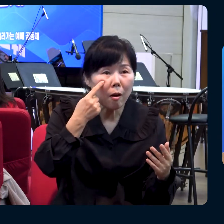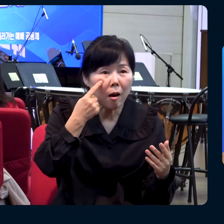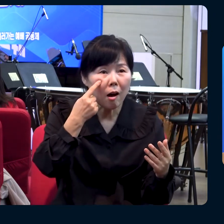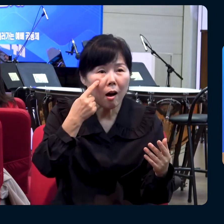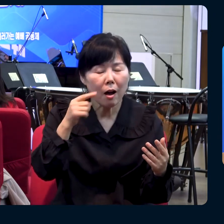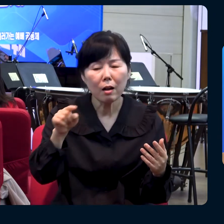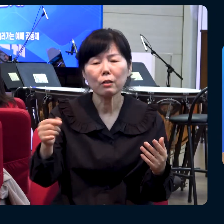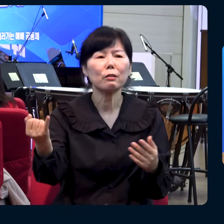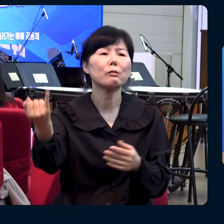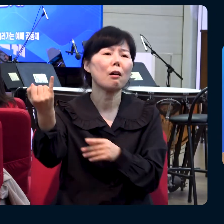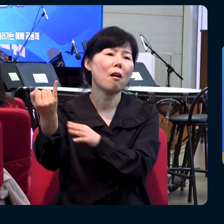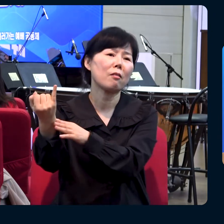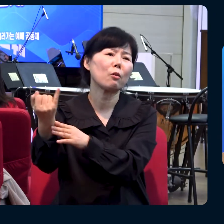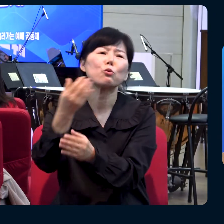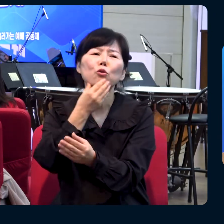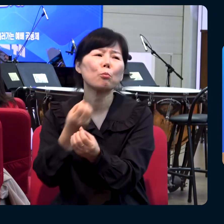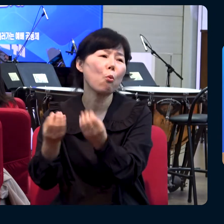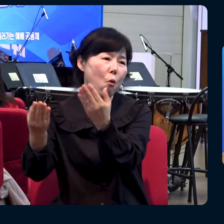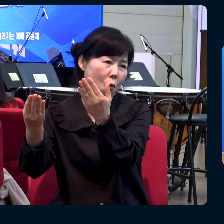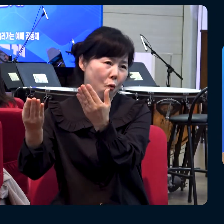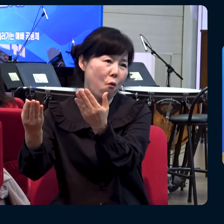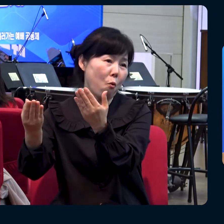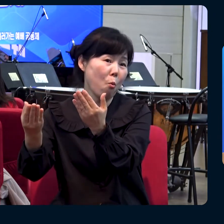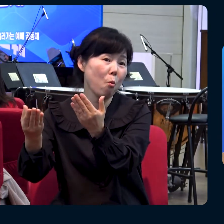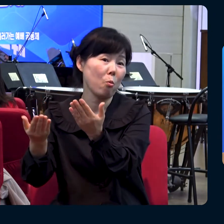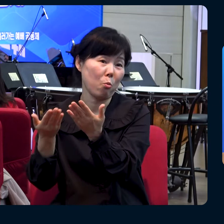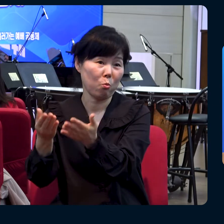우리가 봐도 누구를 축복하고 싶겠습니까?